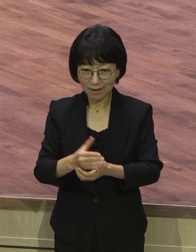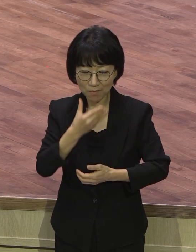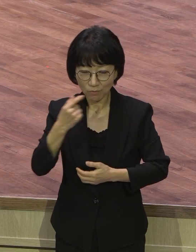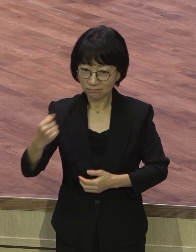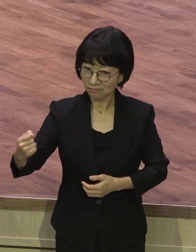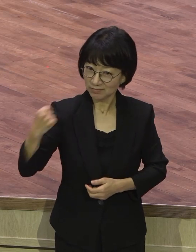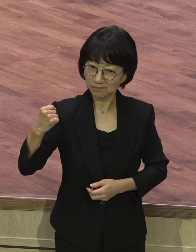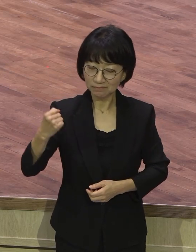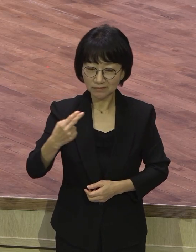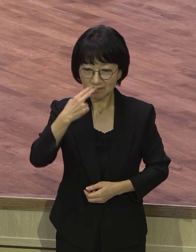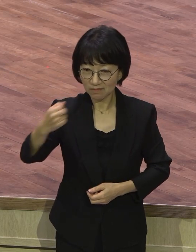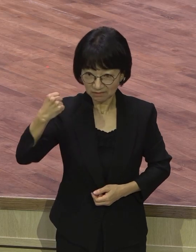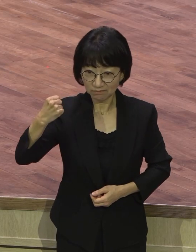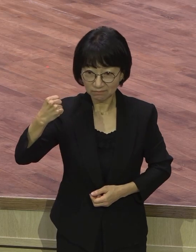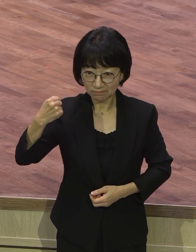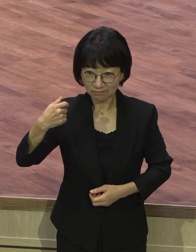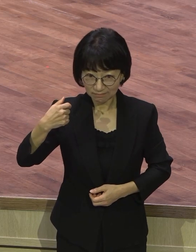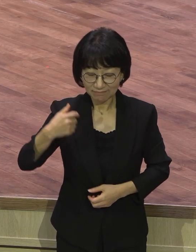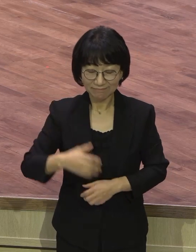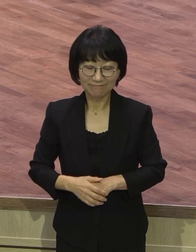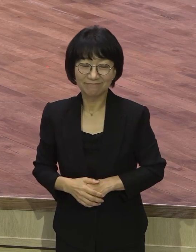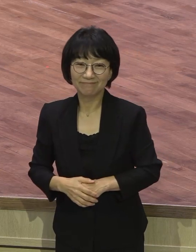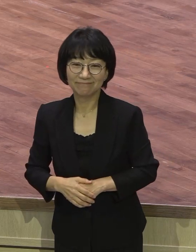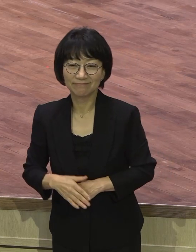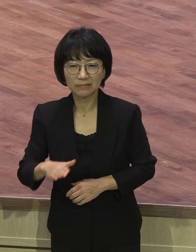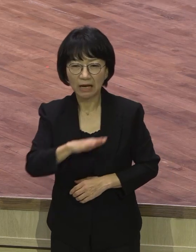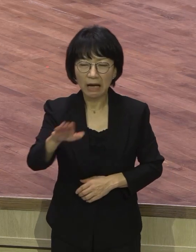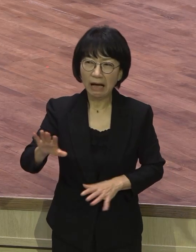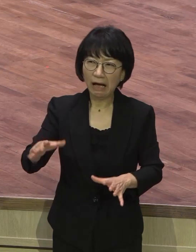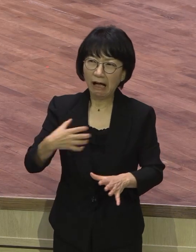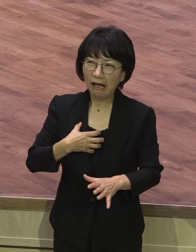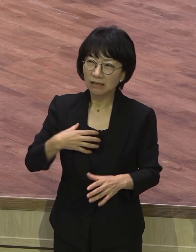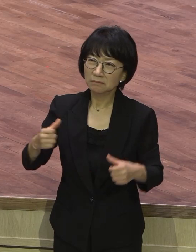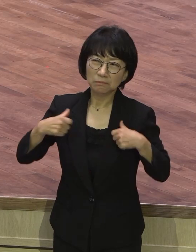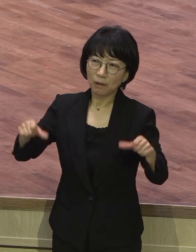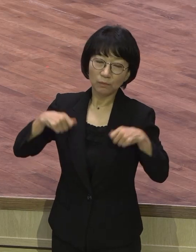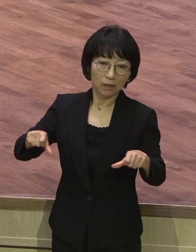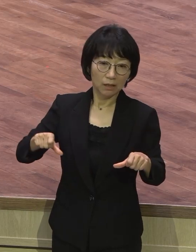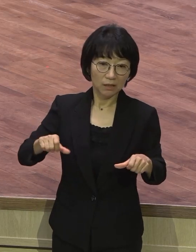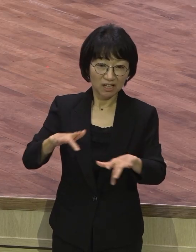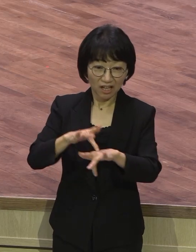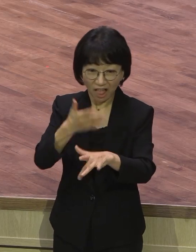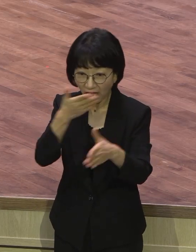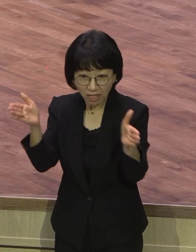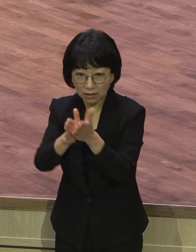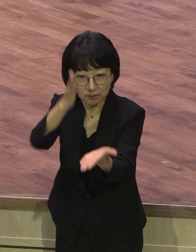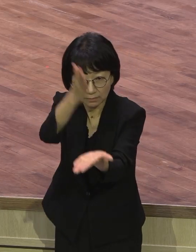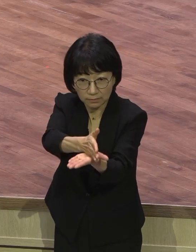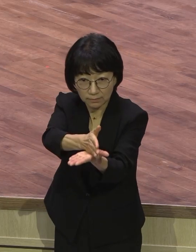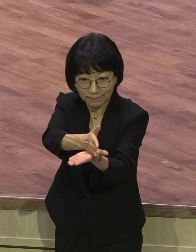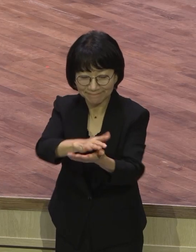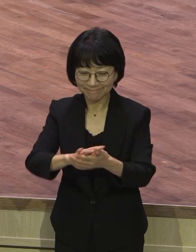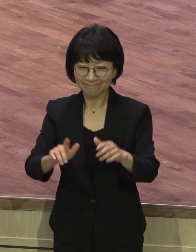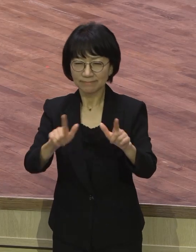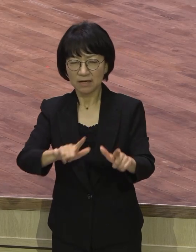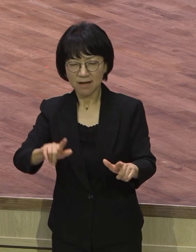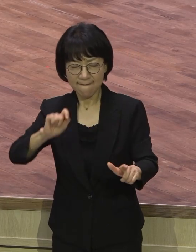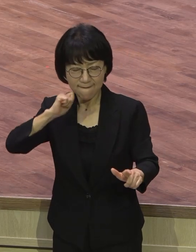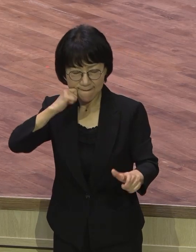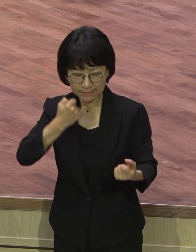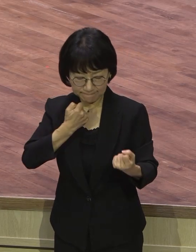생명이 있습니다. 절대로 여러분 포기하고 염려 걱정 사단에 잡히면 안 돼요. 삶의 역경 속에서